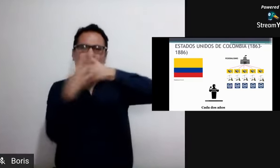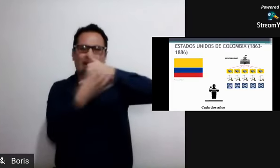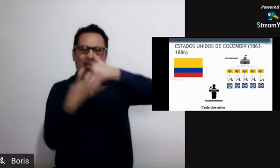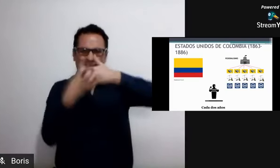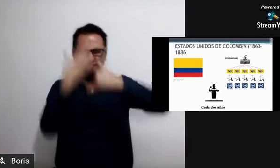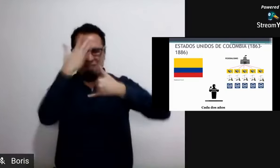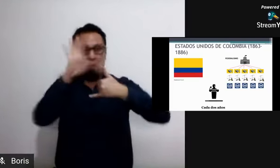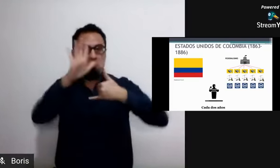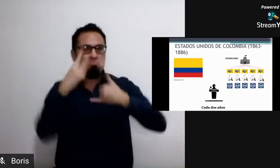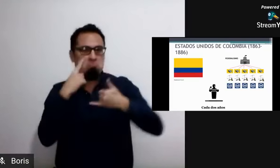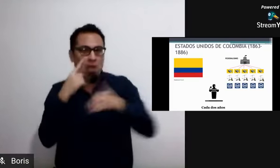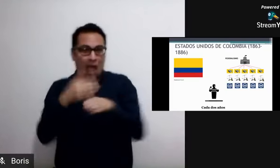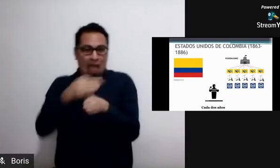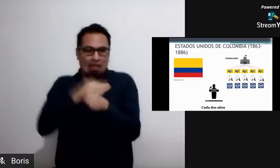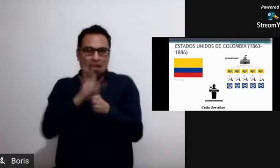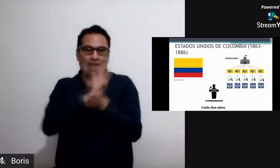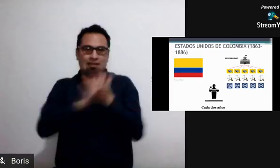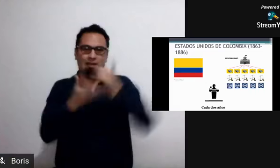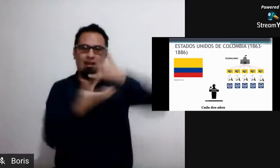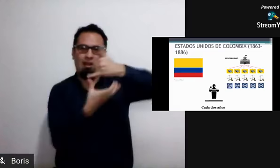esta. ¿Por qué?